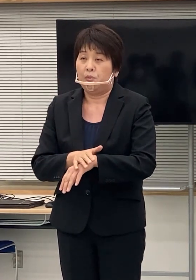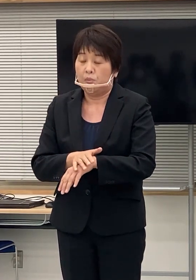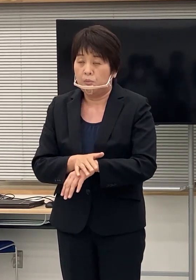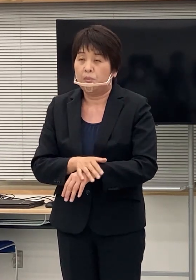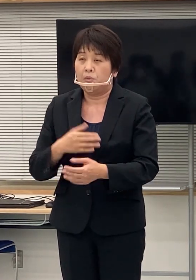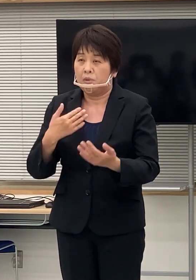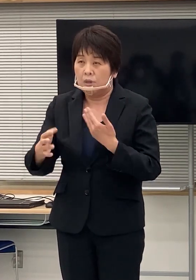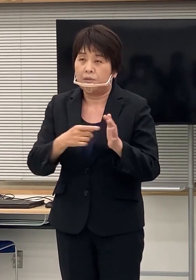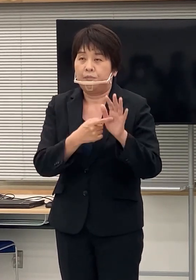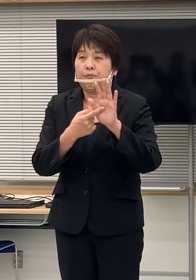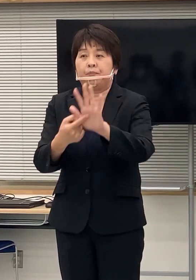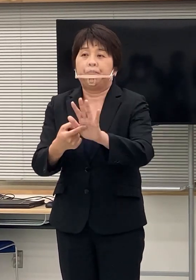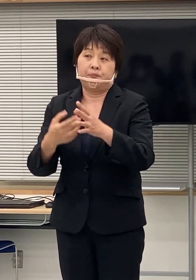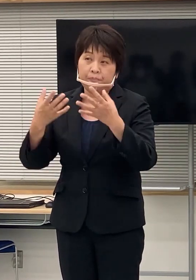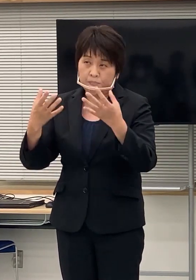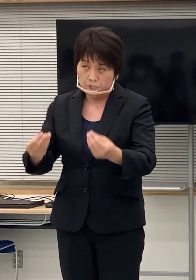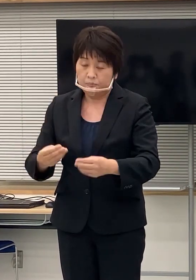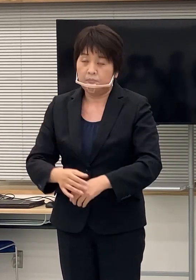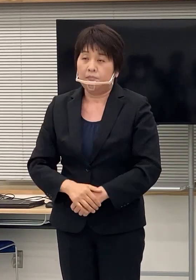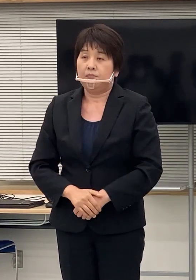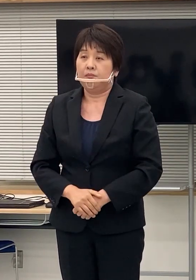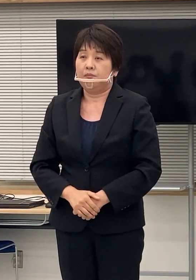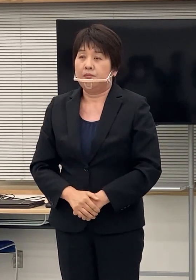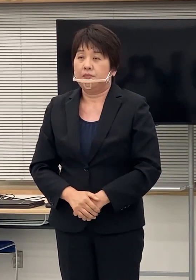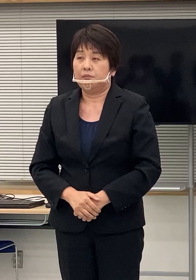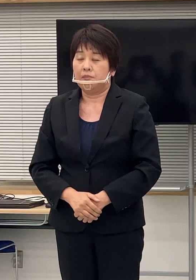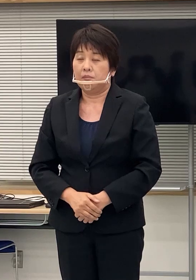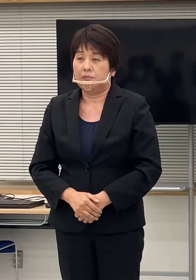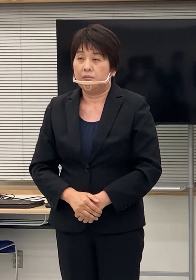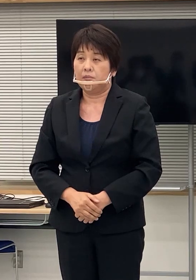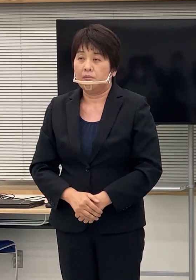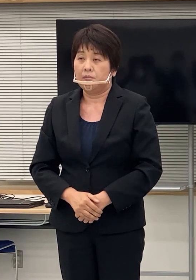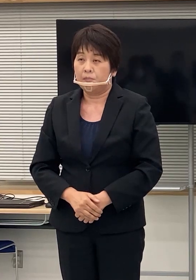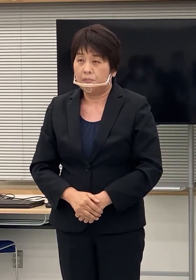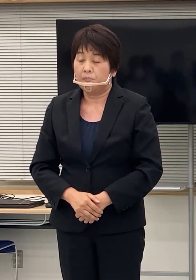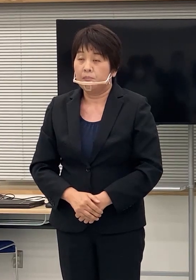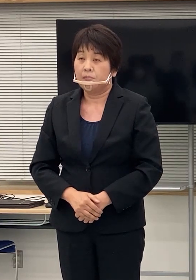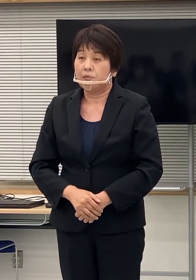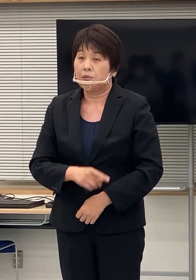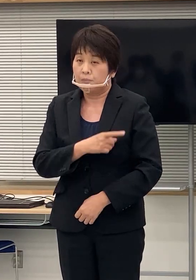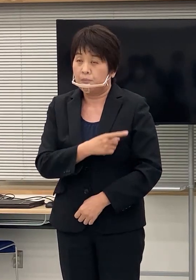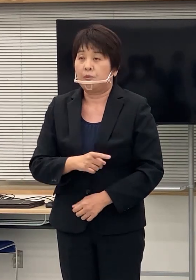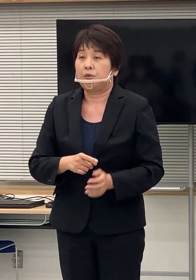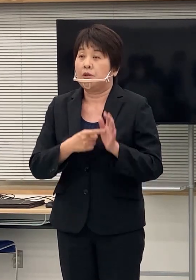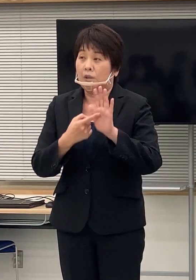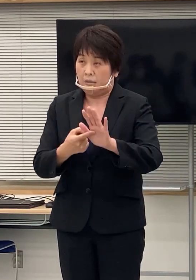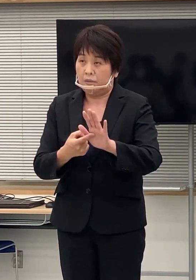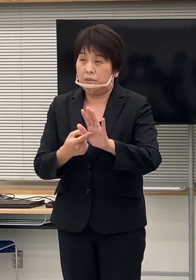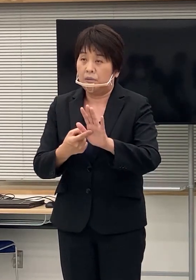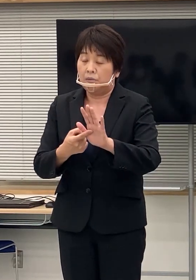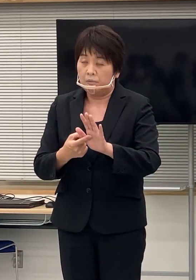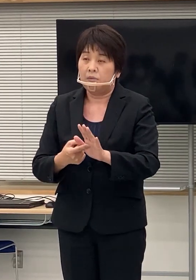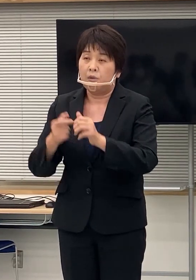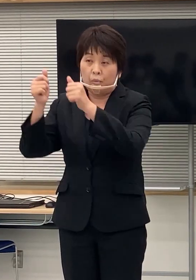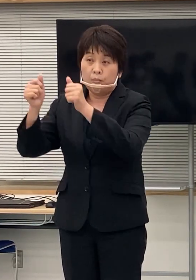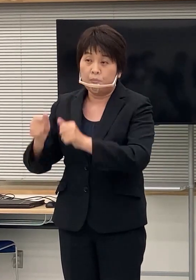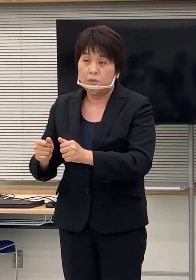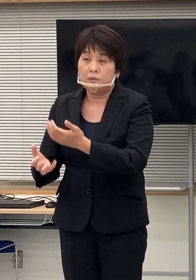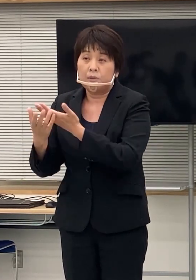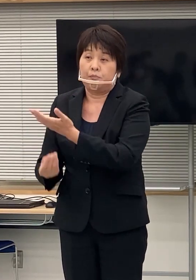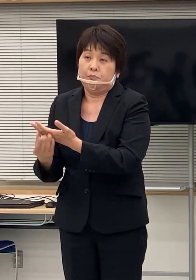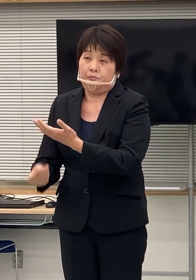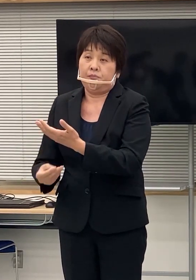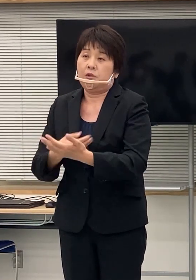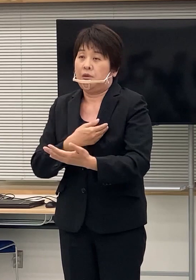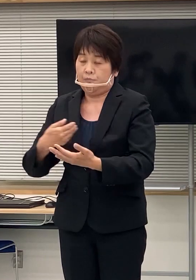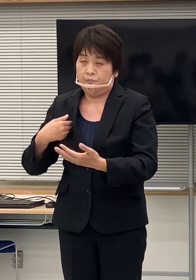明確な形で定めさせていただきました。この共通宣言についてはダウンロードをして、今日から